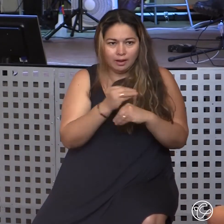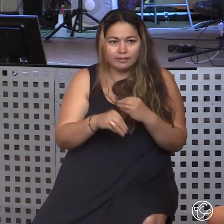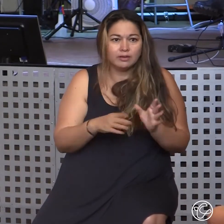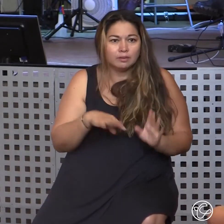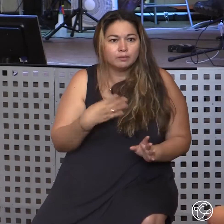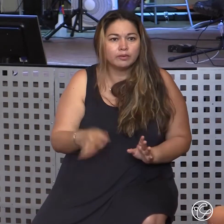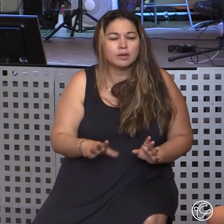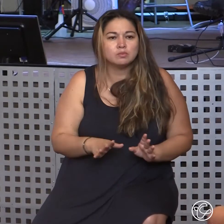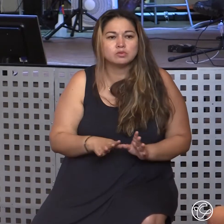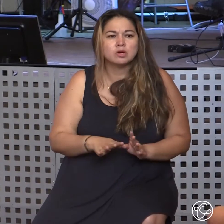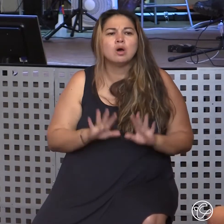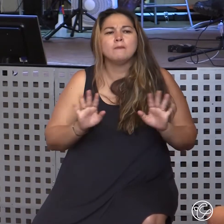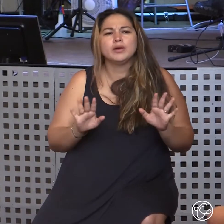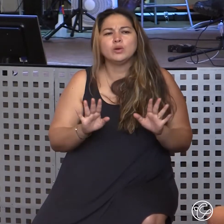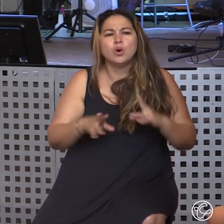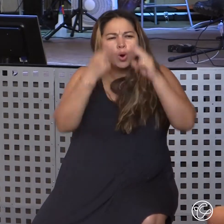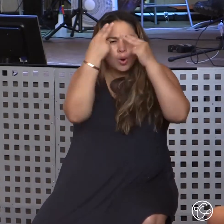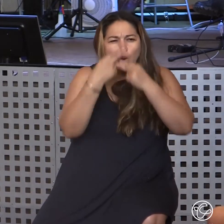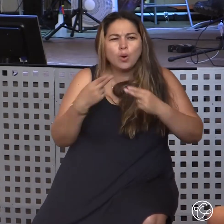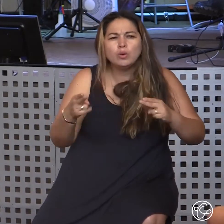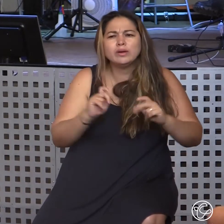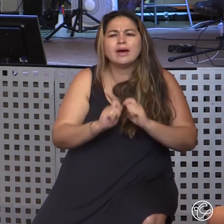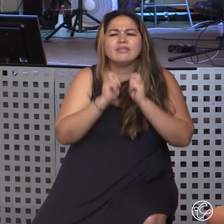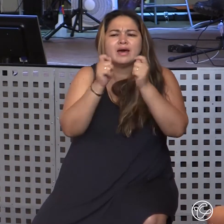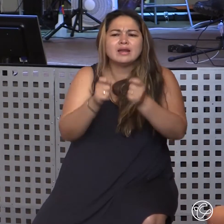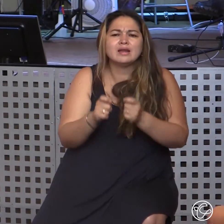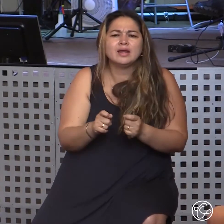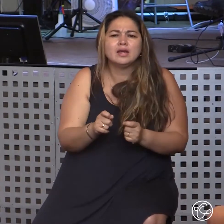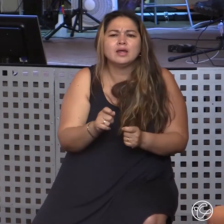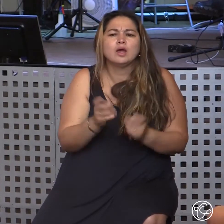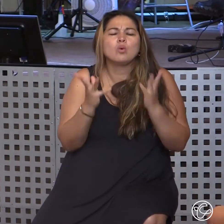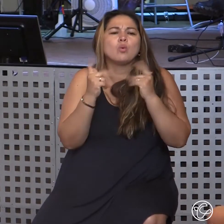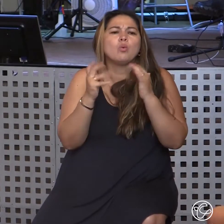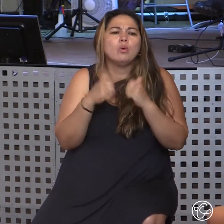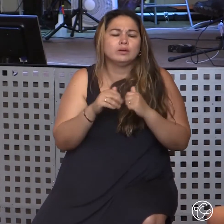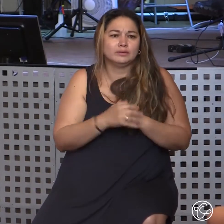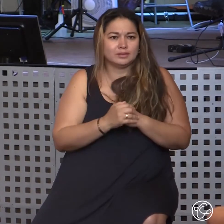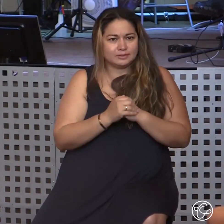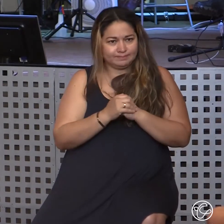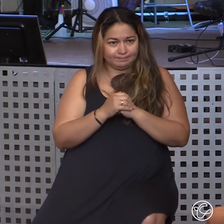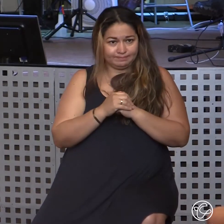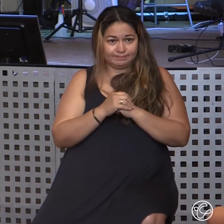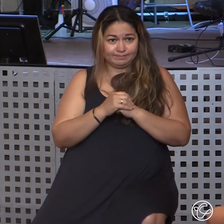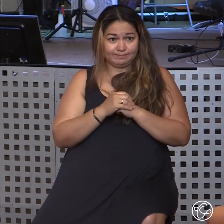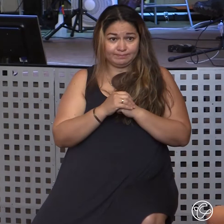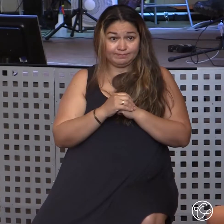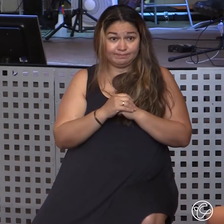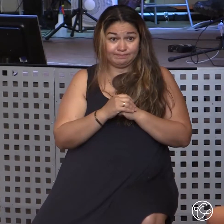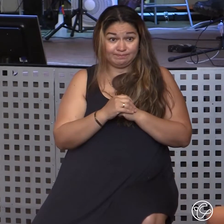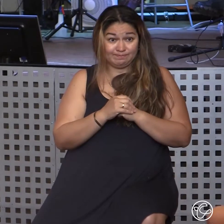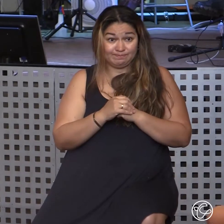haciendo nada, no es un problema de hacer, es un problema interno de motivación para hacer.